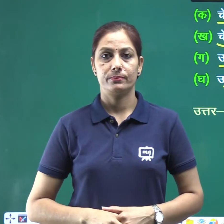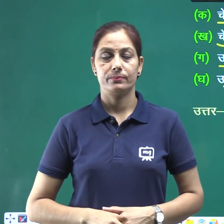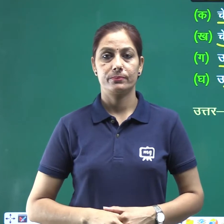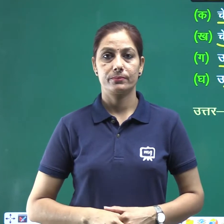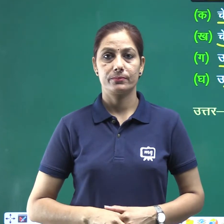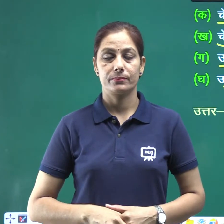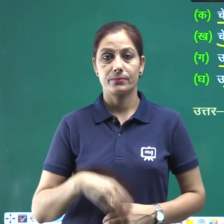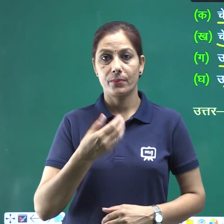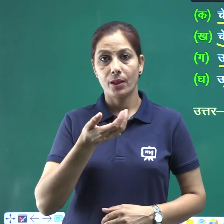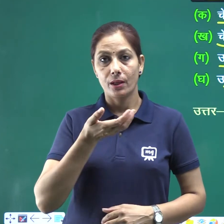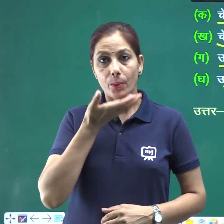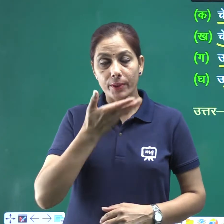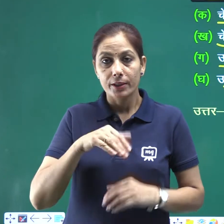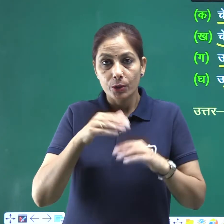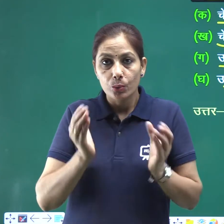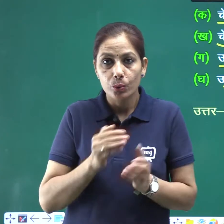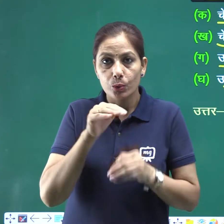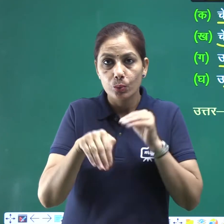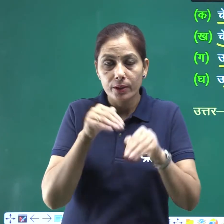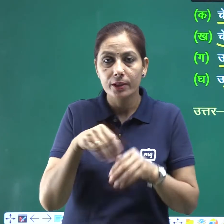कुएं की खुदाई करने वाले लोगों को